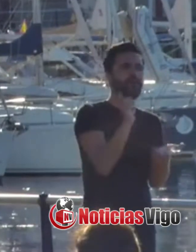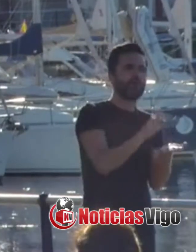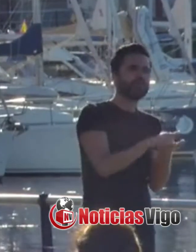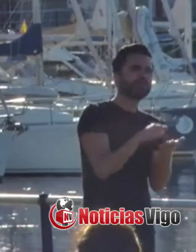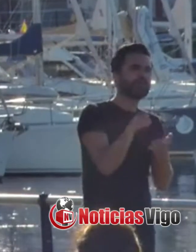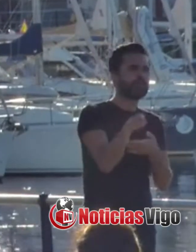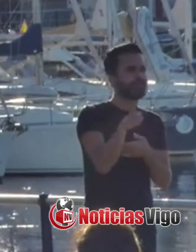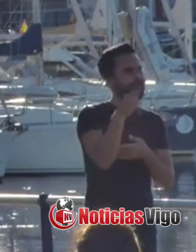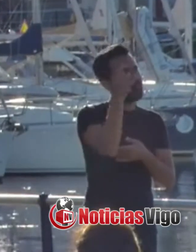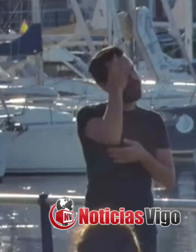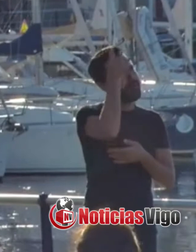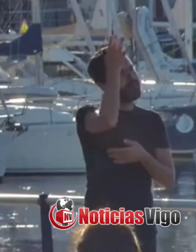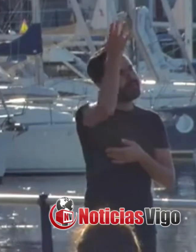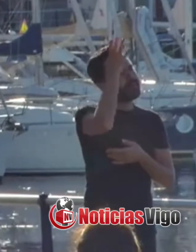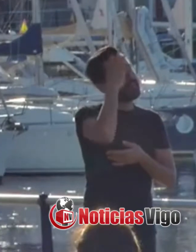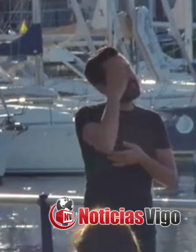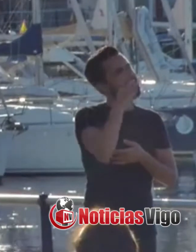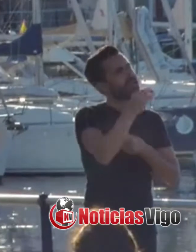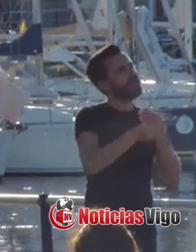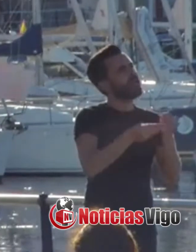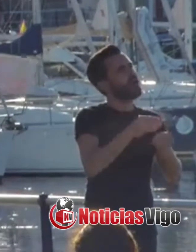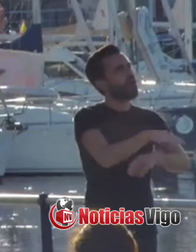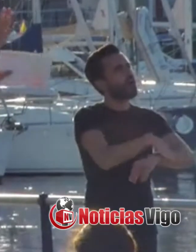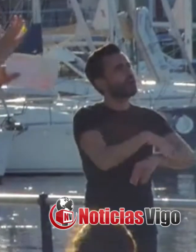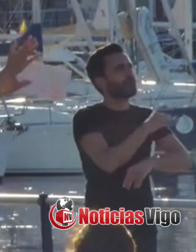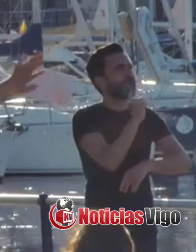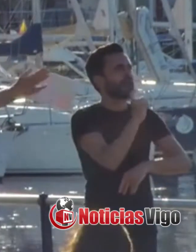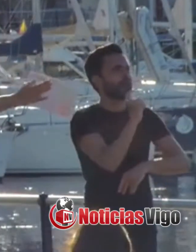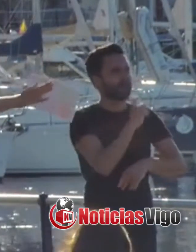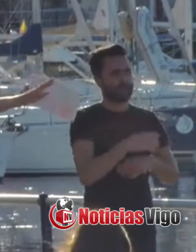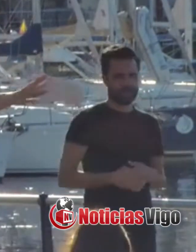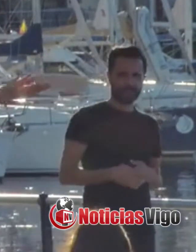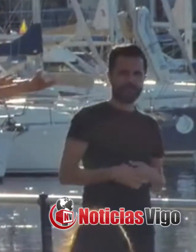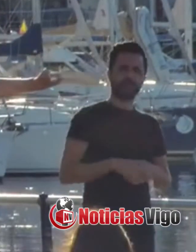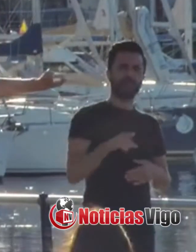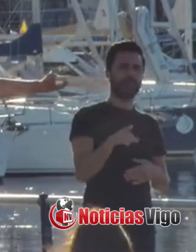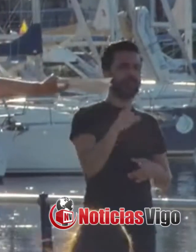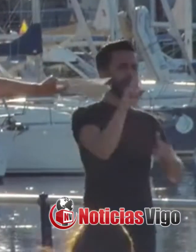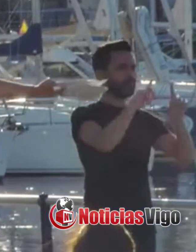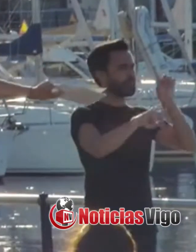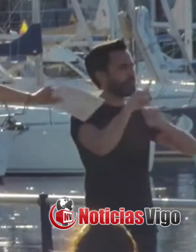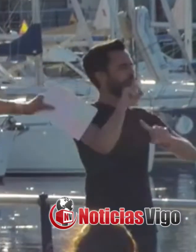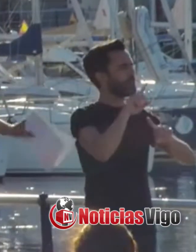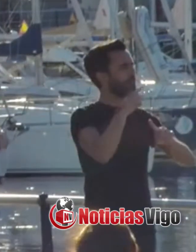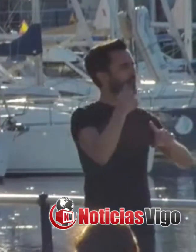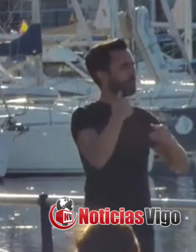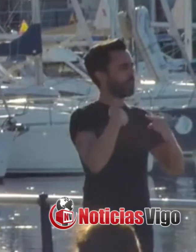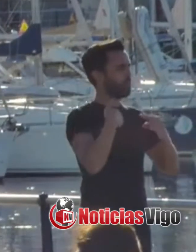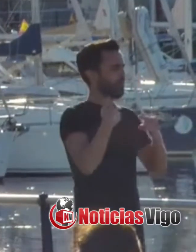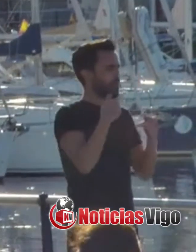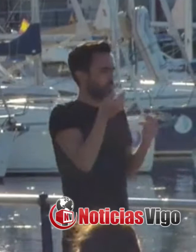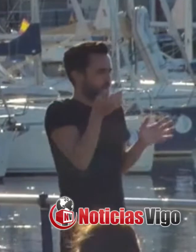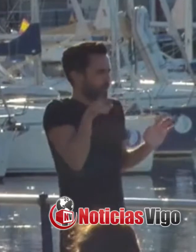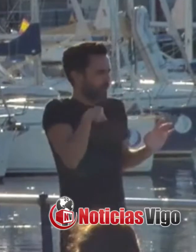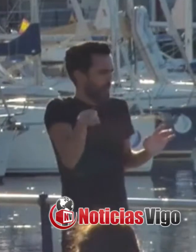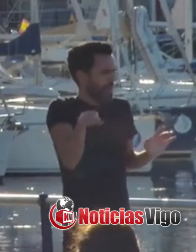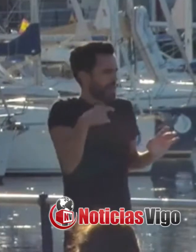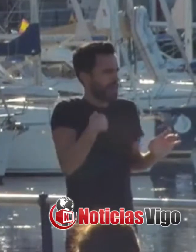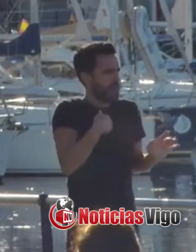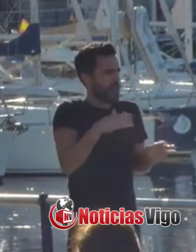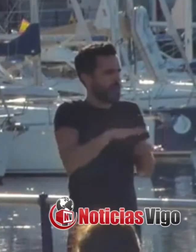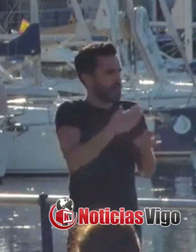concepción do exercicio do goberno. El, cando hai un problema, nunca ten a culpa. Sempre busca a quen botarlle